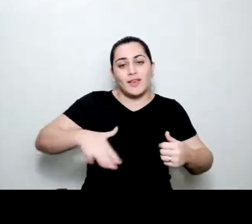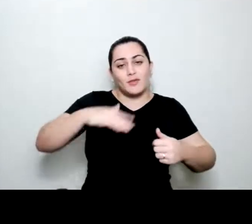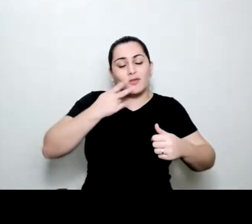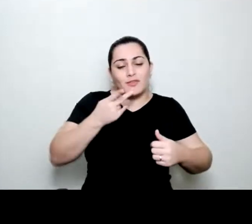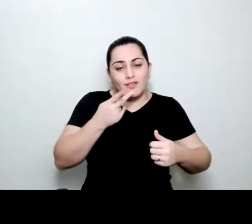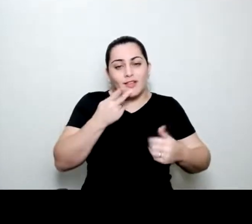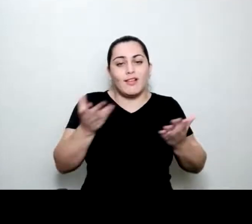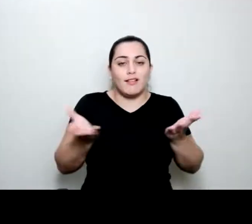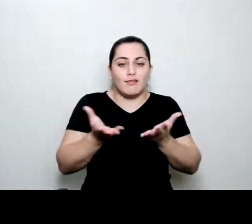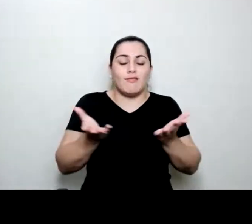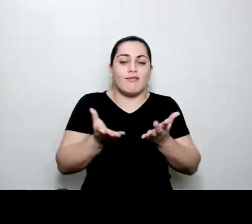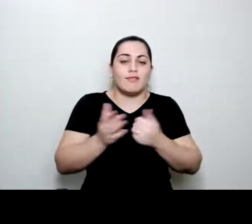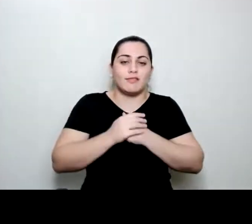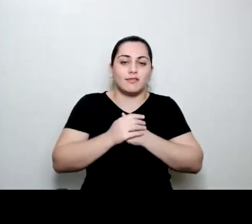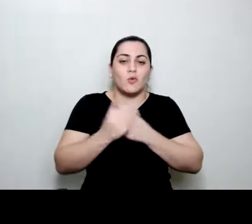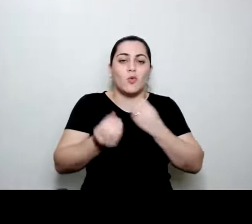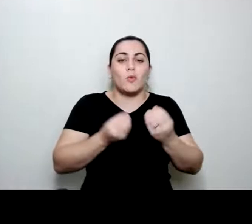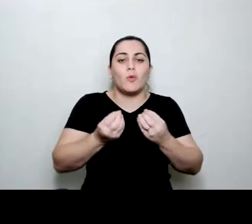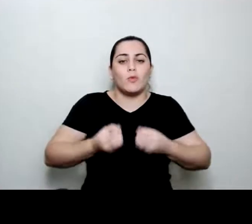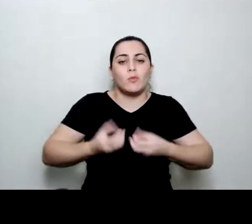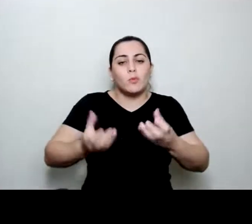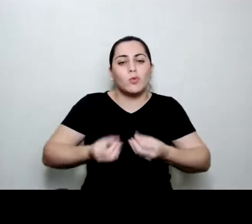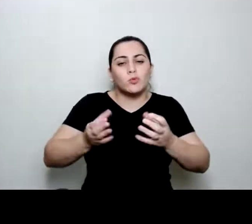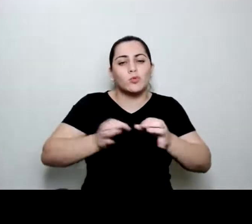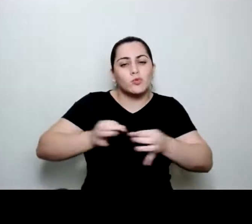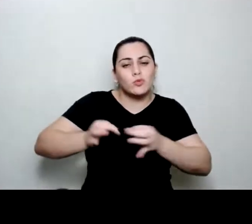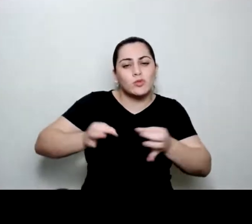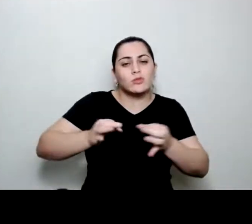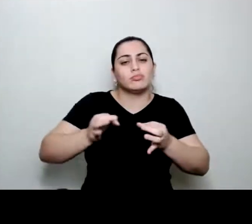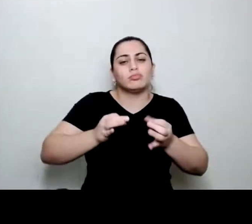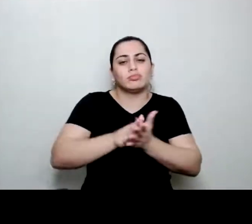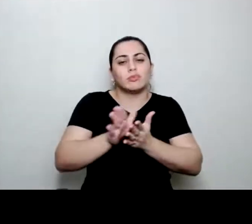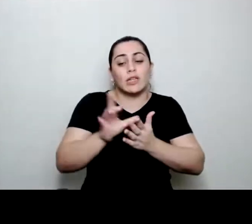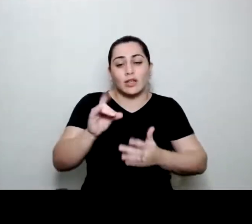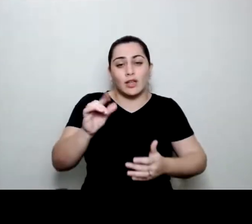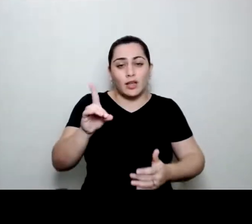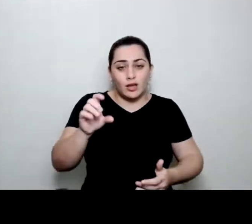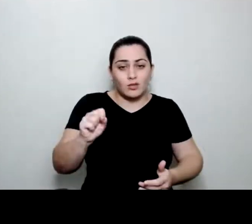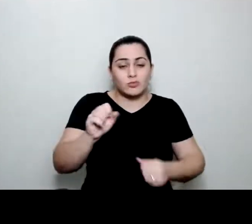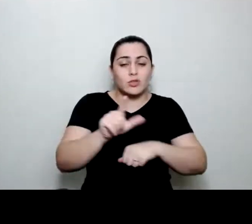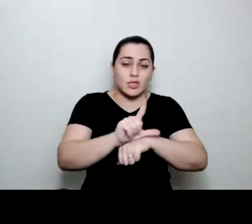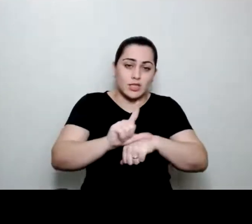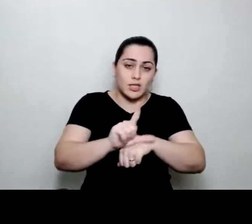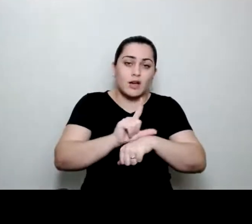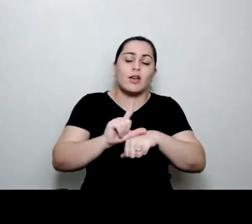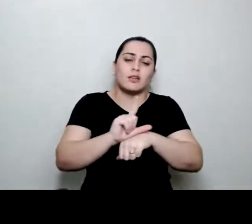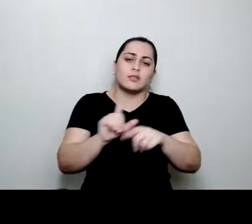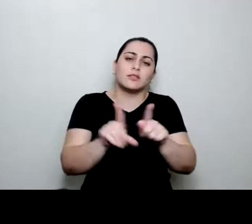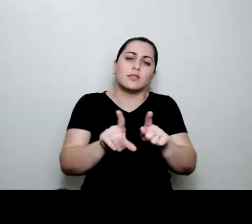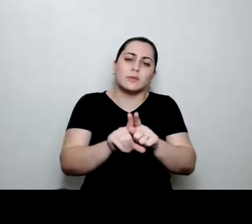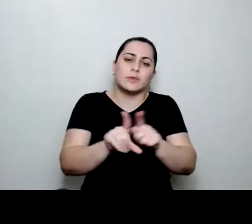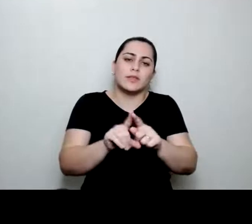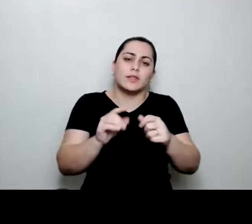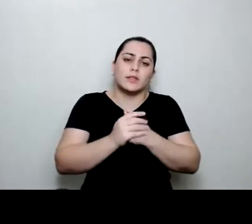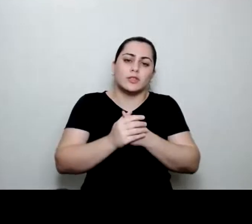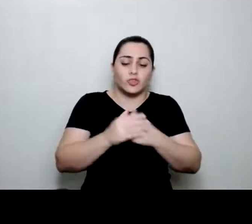sobre a produção o processamento de dados lexicais e que,